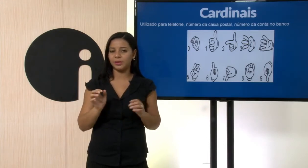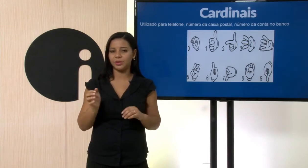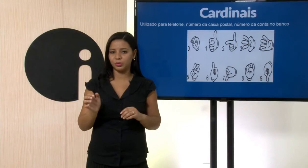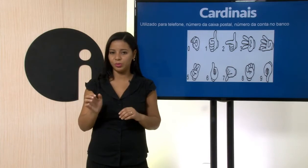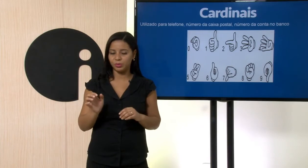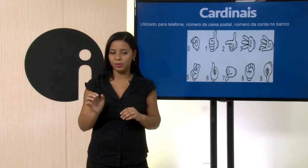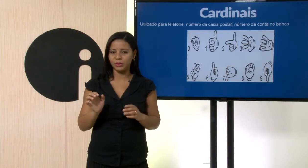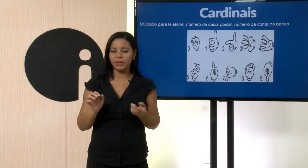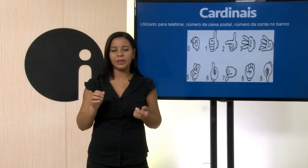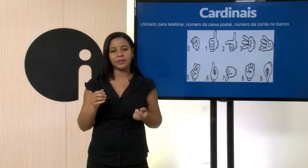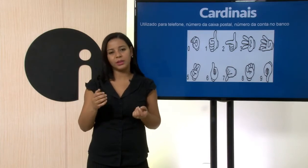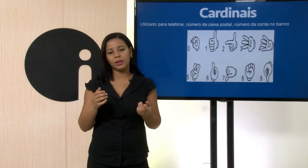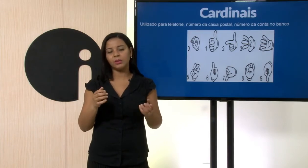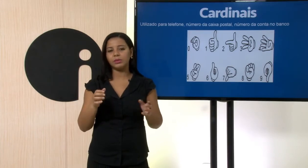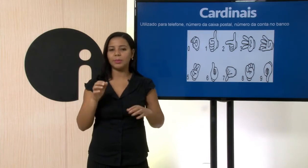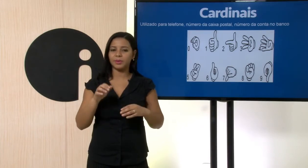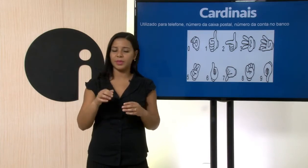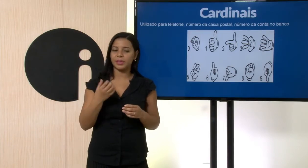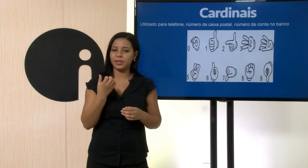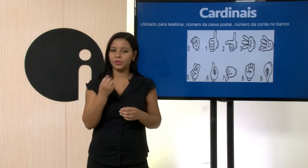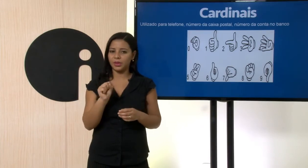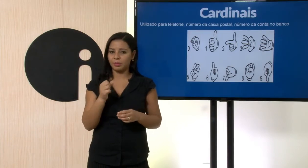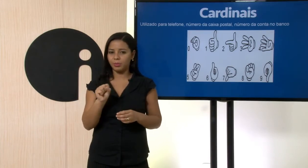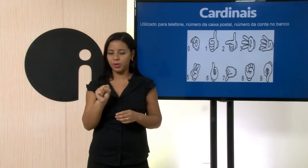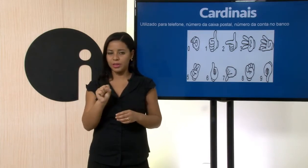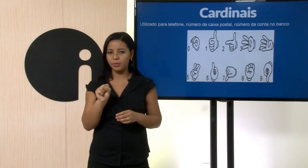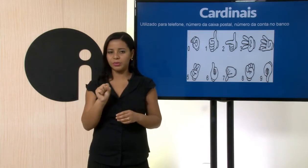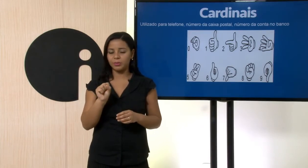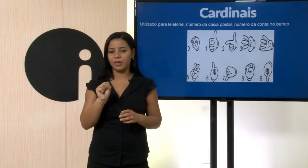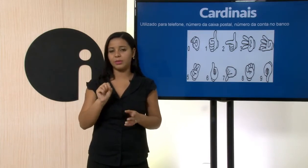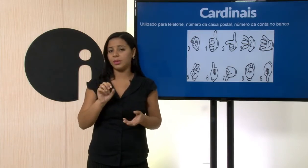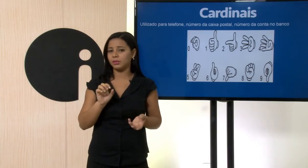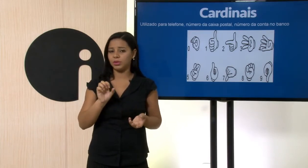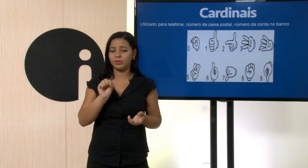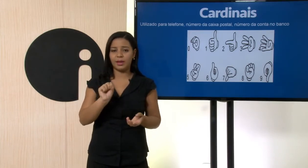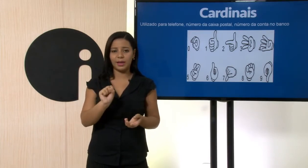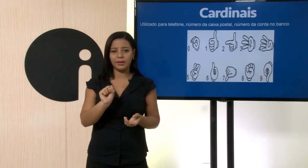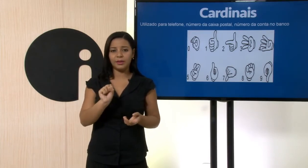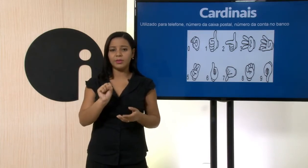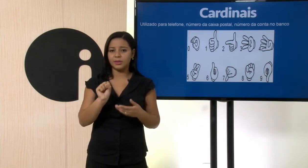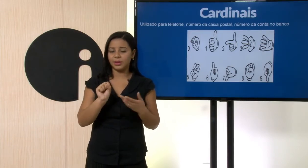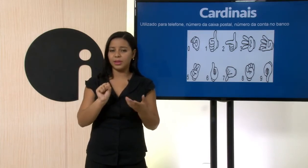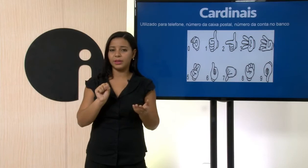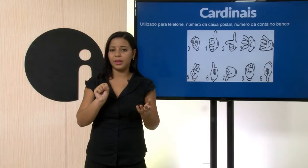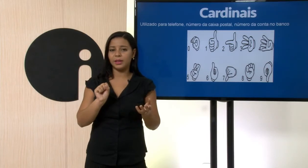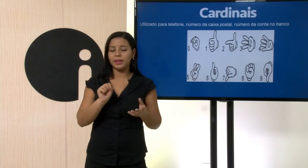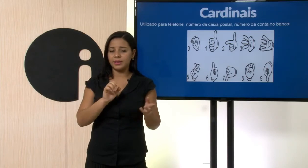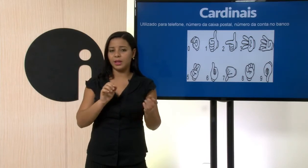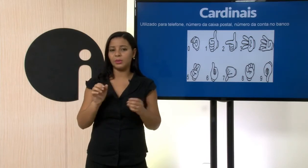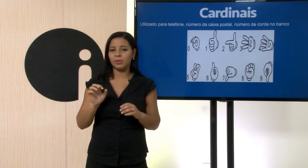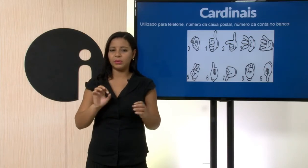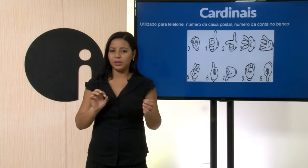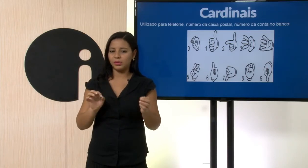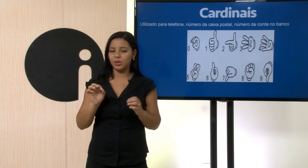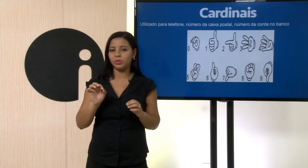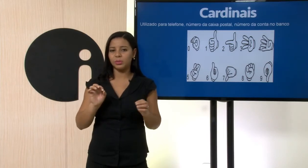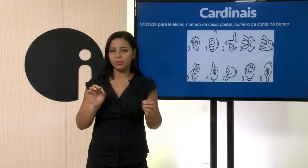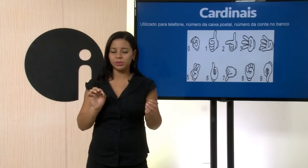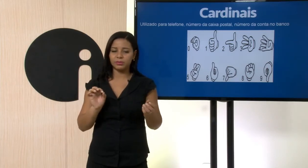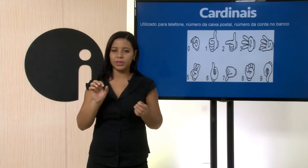falando de um número. Então, dá para você identificar por esse movimento. Se não tiver, você vai entender, se está num contexto de número, você